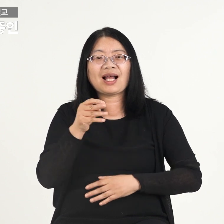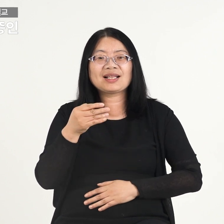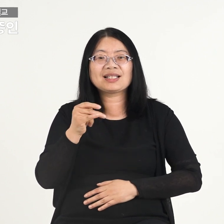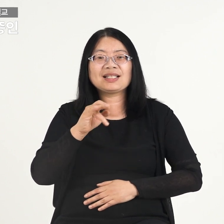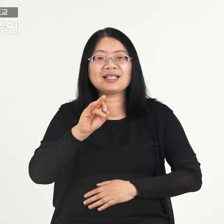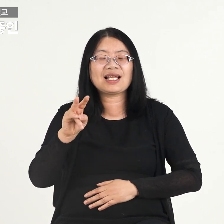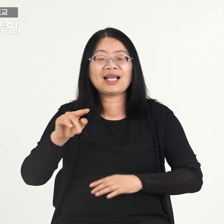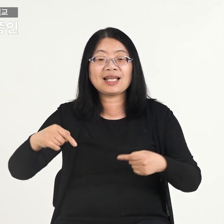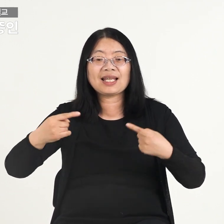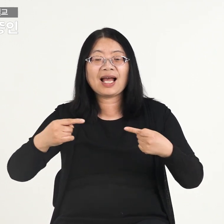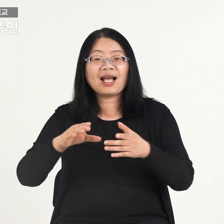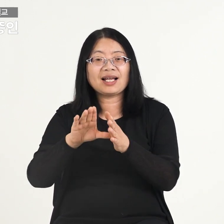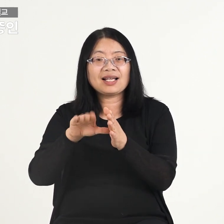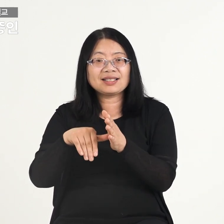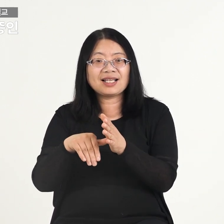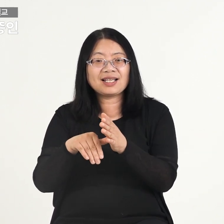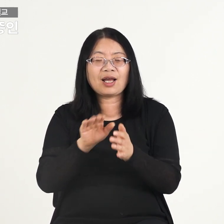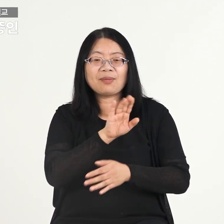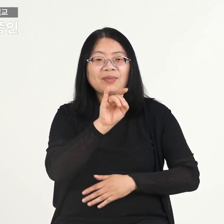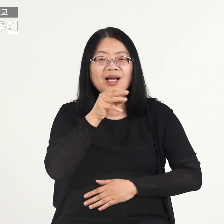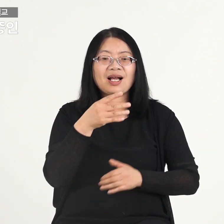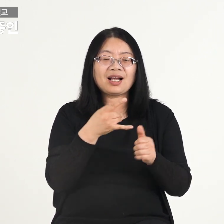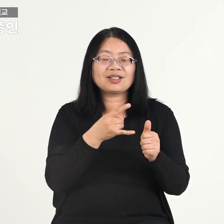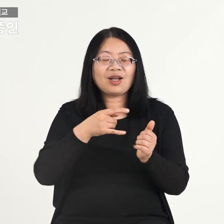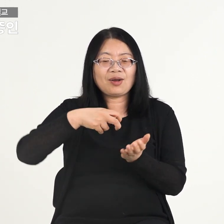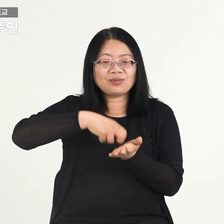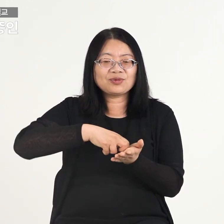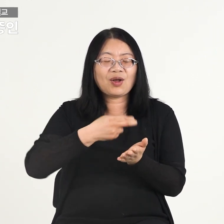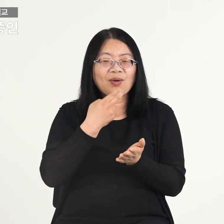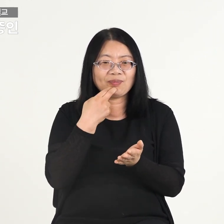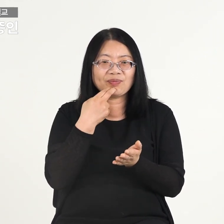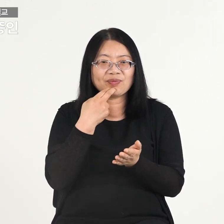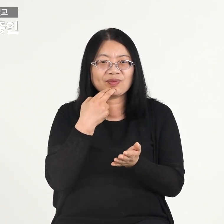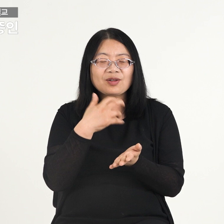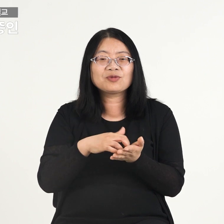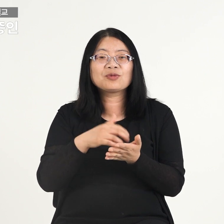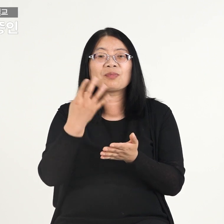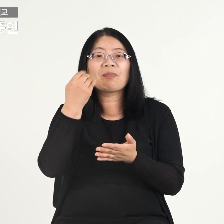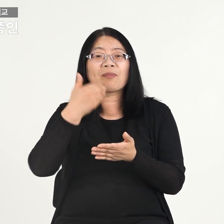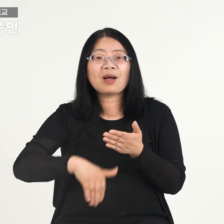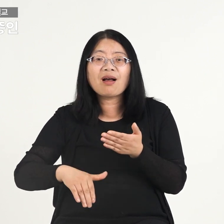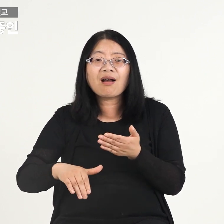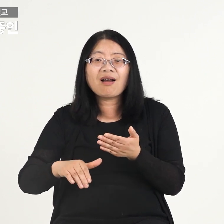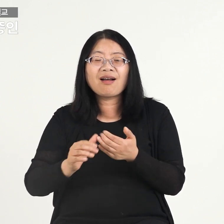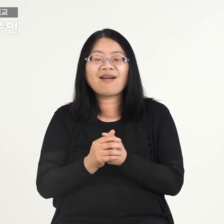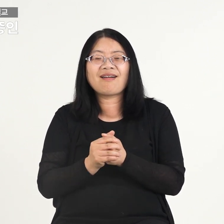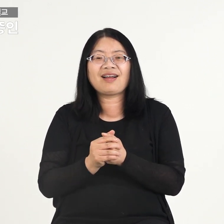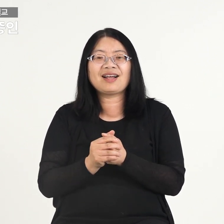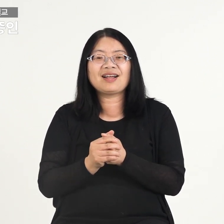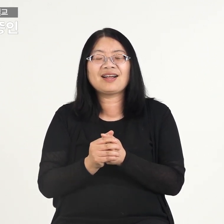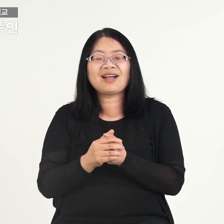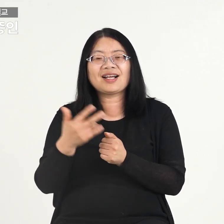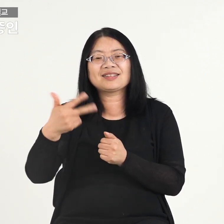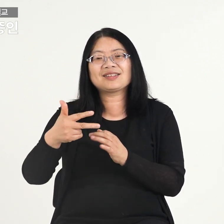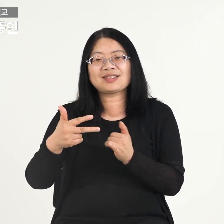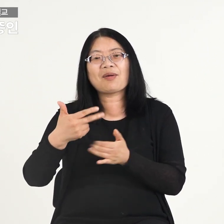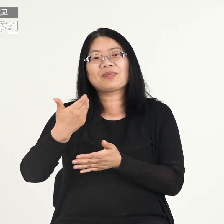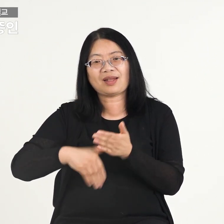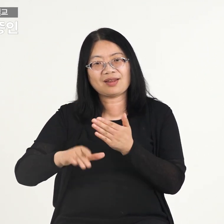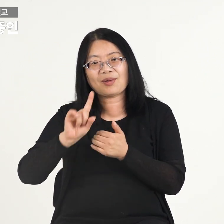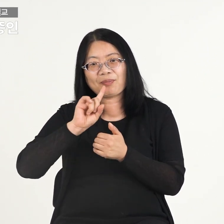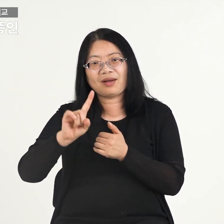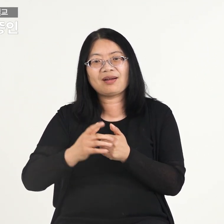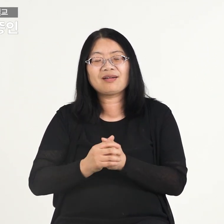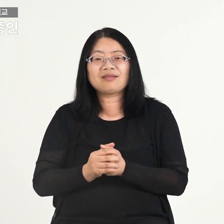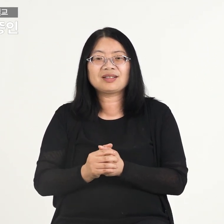엘리야 시대에 바알에게 무릎 꿇지 않은 몇 명을 남겼다고 되어 있습니까? 7천 명을 남겼다고